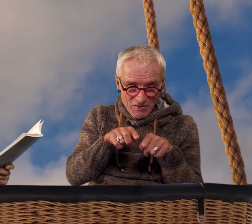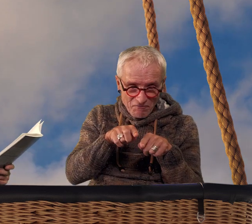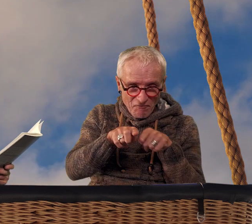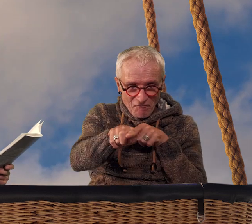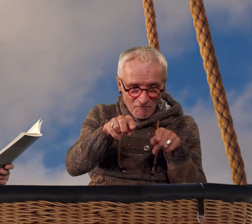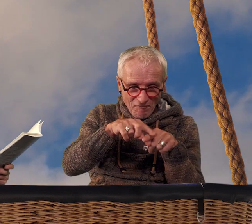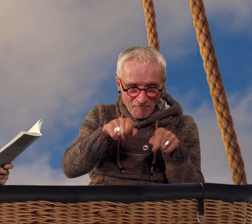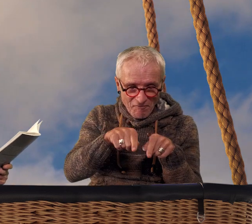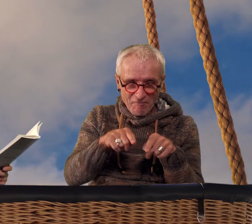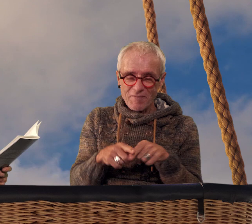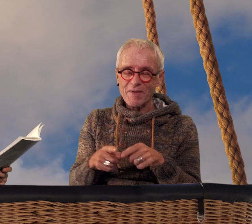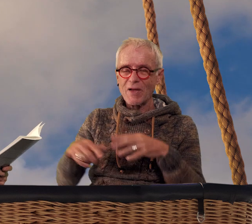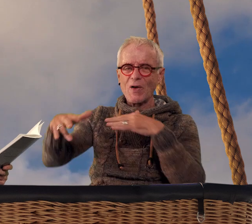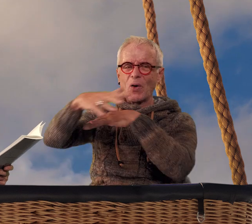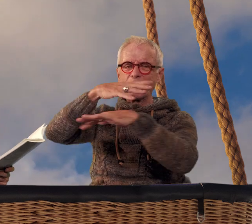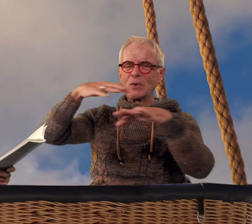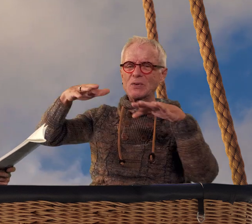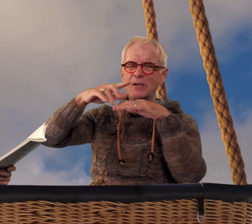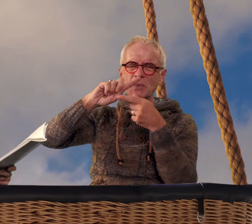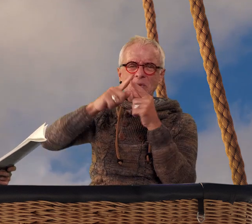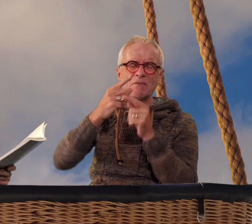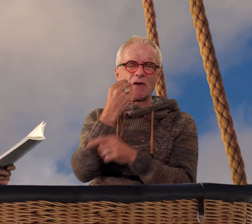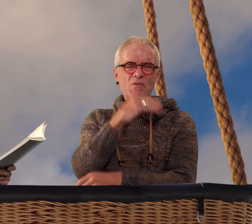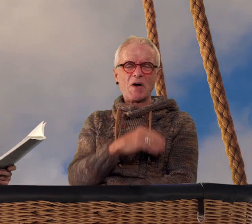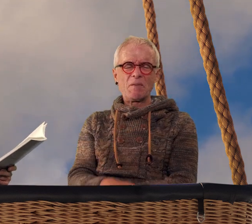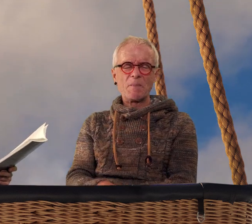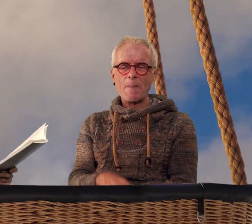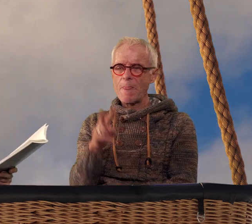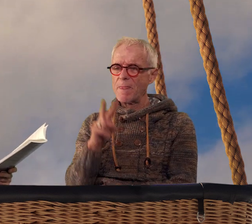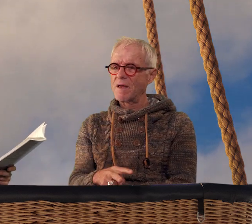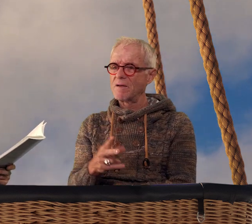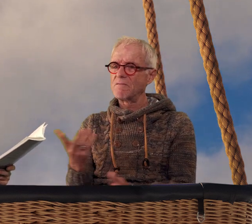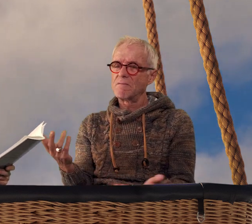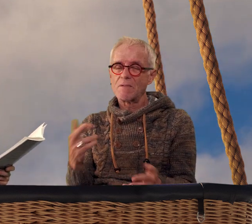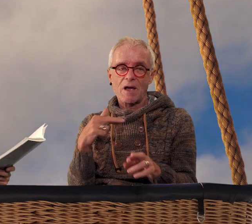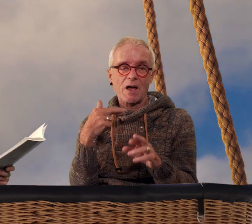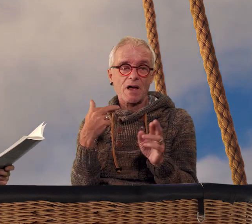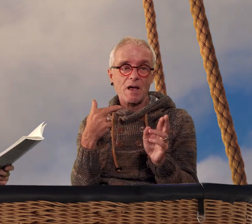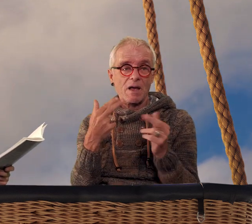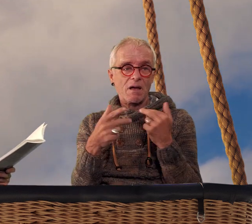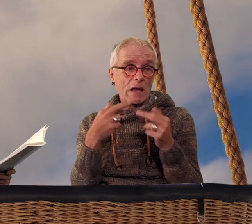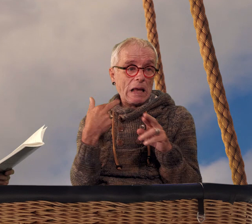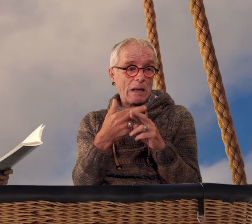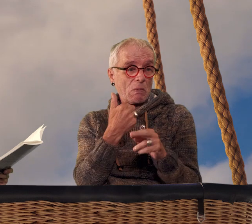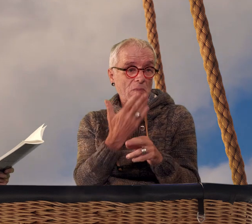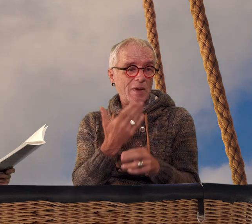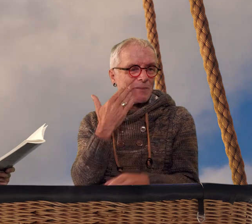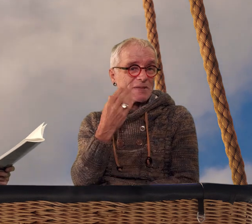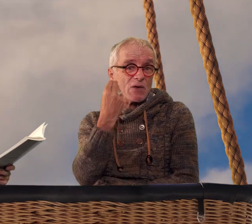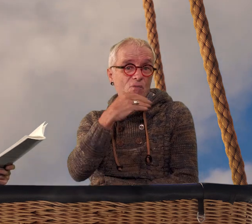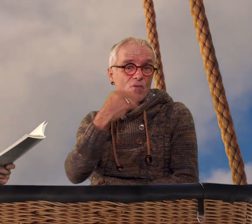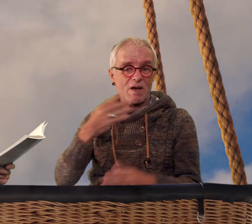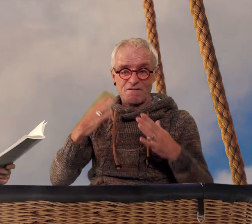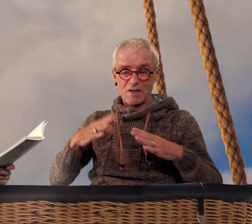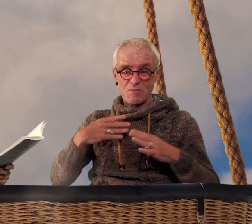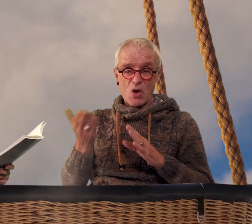L'atmosphère s'était un peu refroidie. « Il n'est rien que je ne fasse pour vous, mon hôte, me dit mon compagnon. Si vous avez froid, je